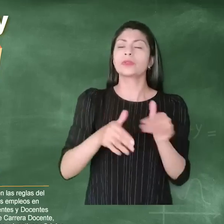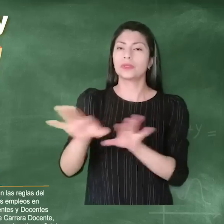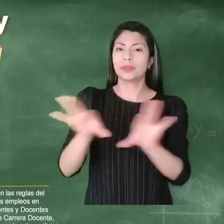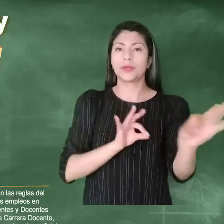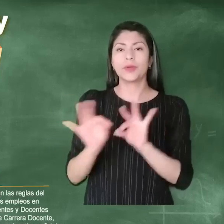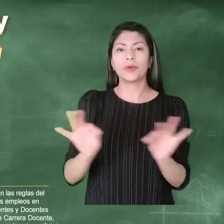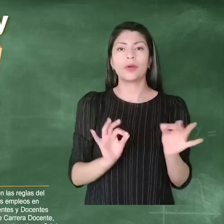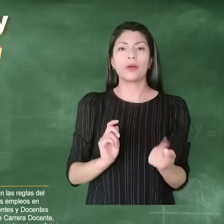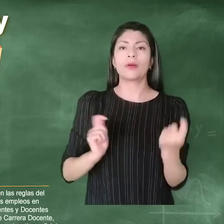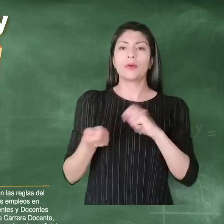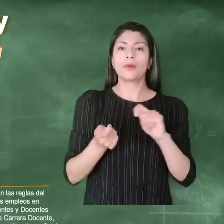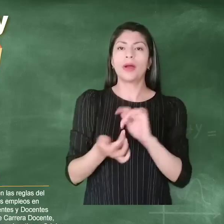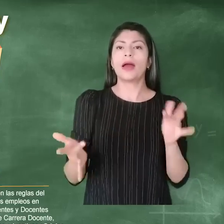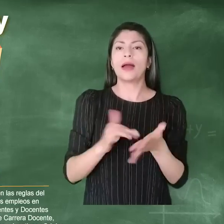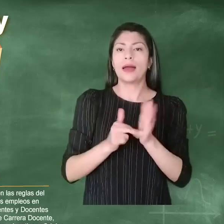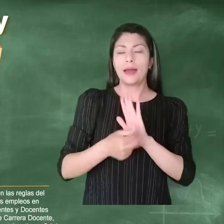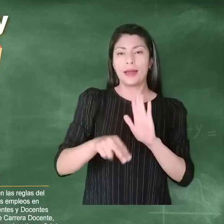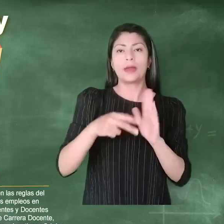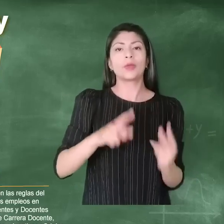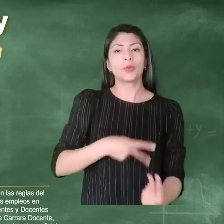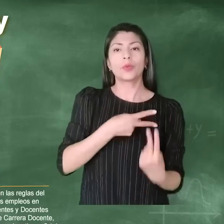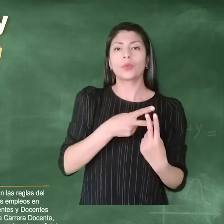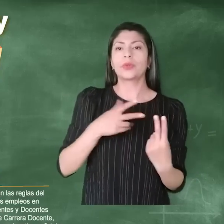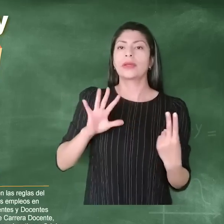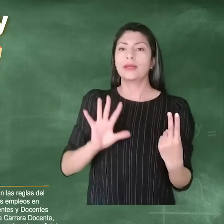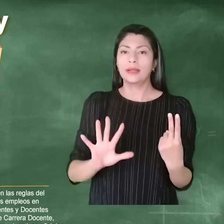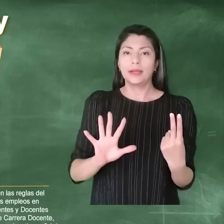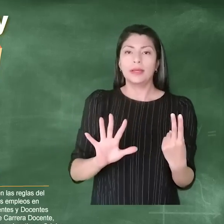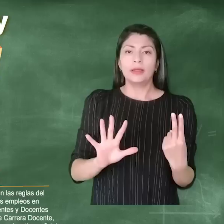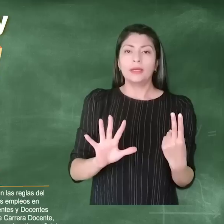de selección, se tramitarán conforme lo